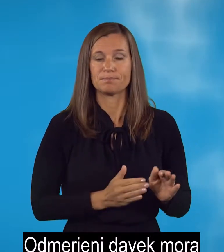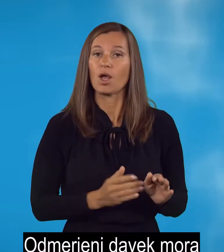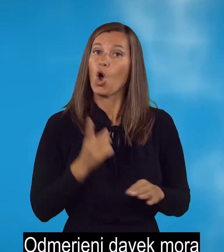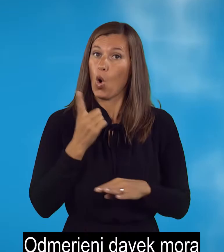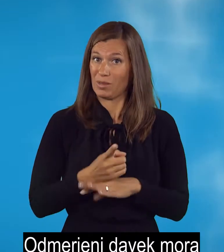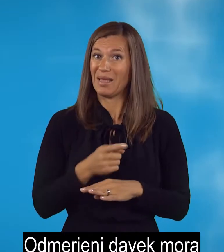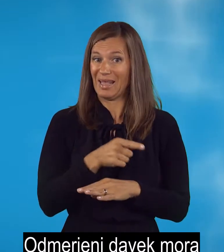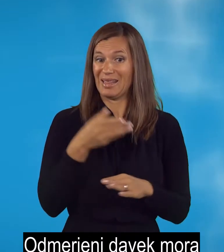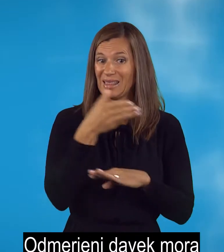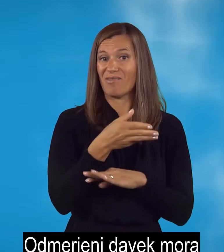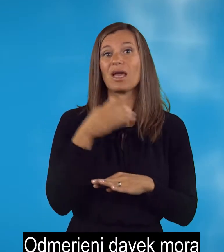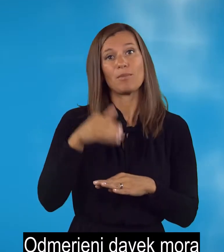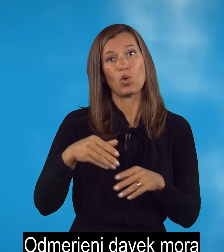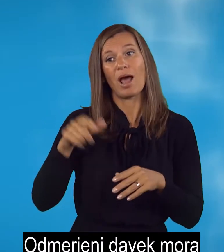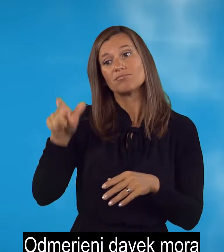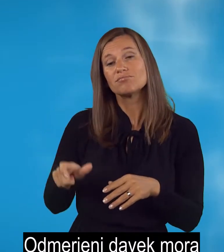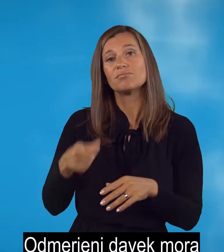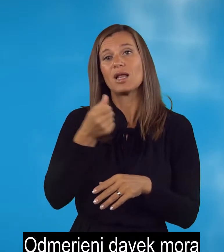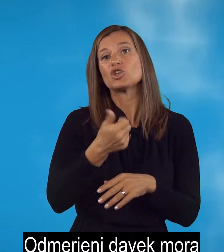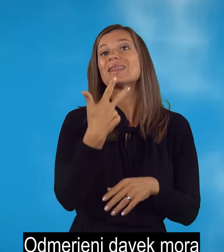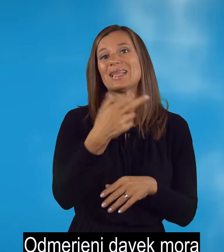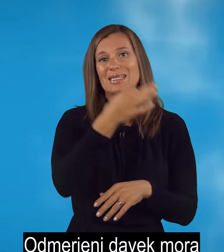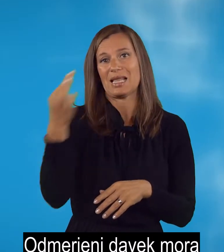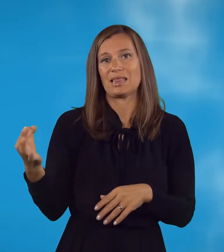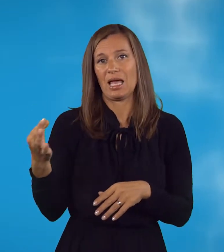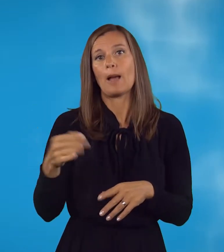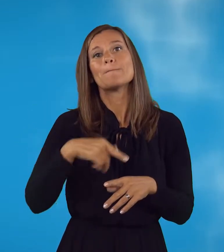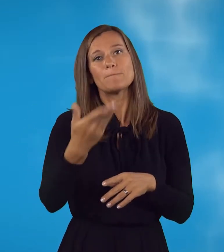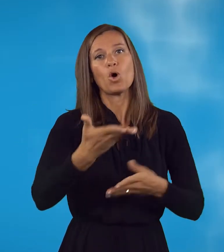Odmerjeni davek mora zavezanec plačati v 30 dneh po vročitvi odločbe.